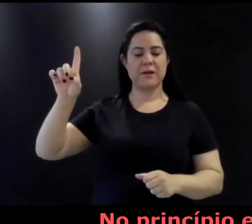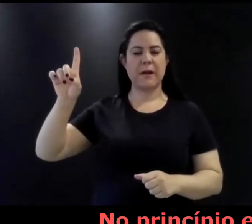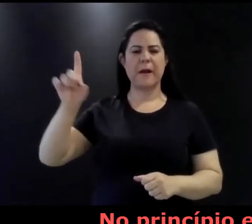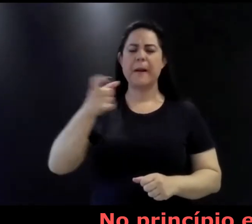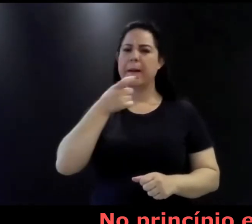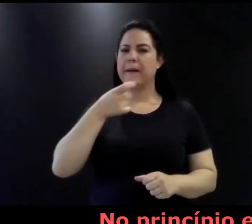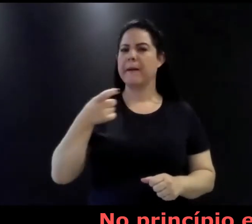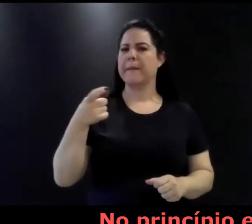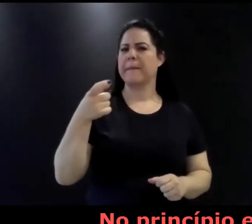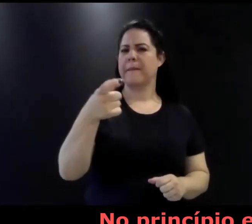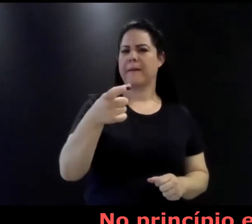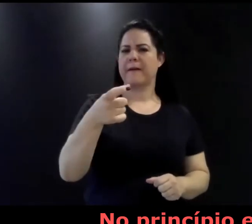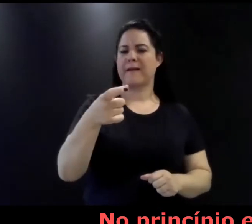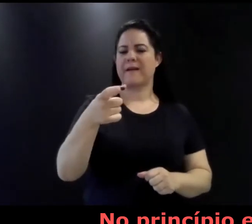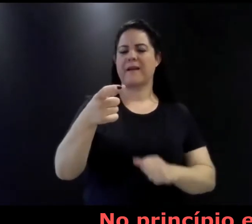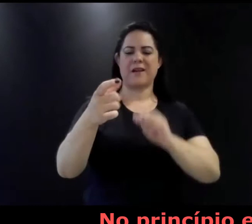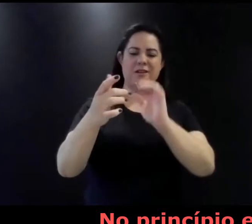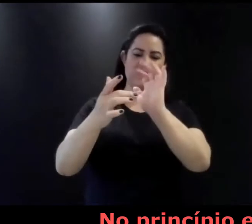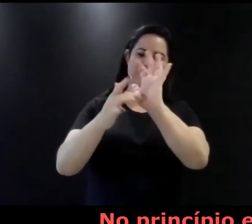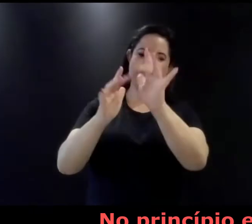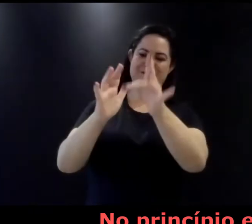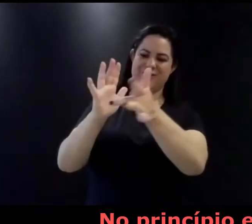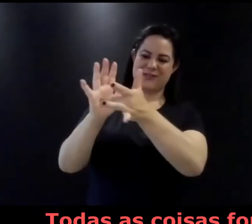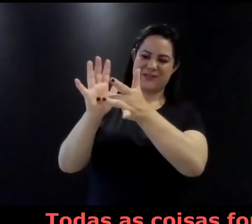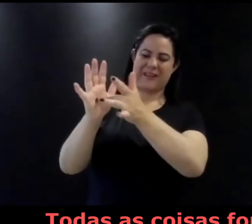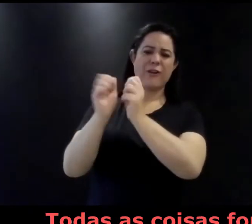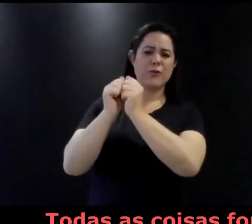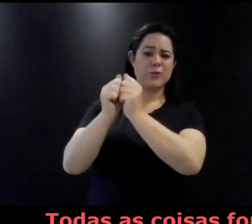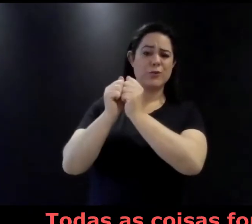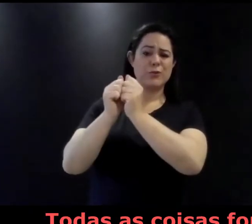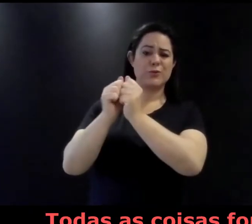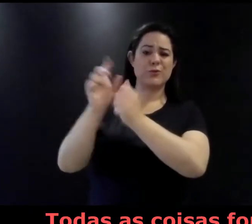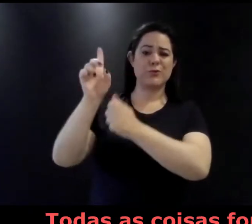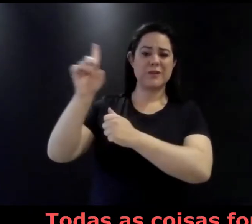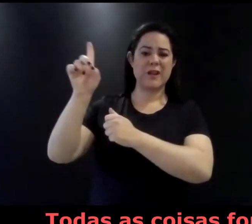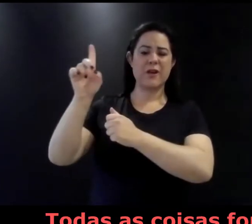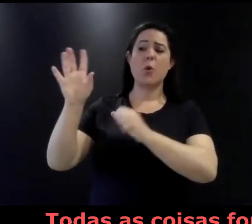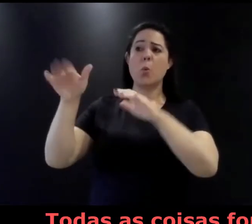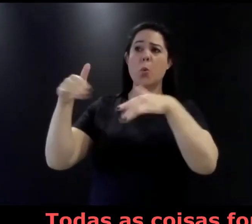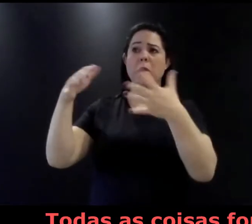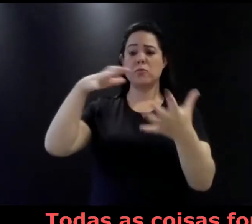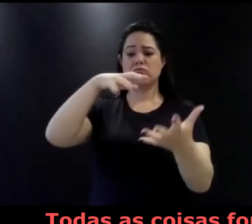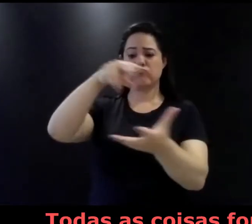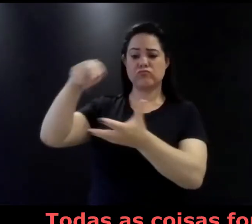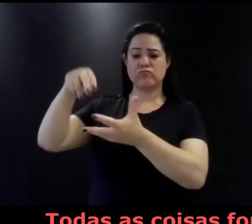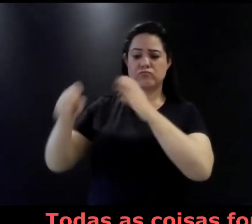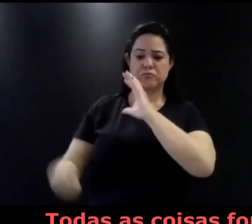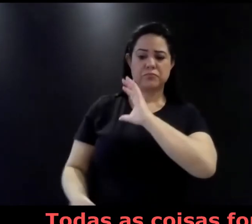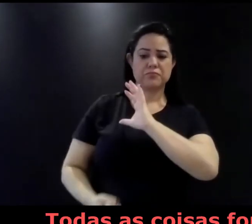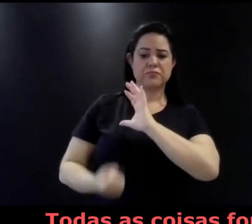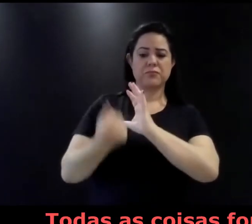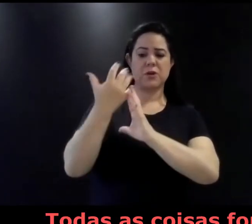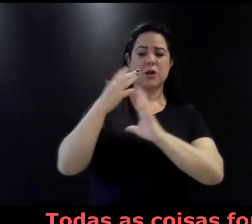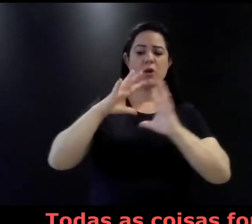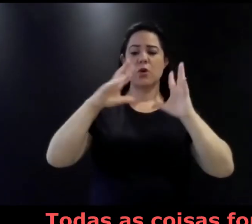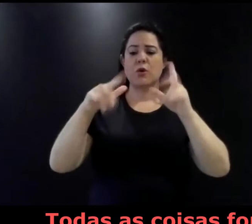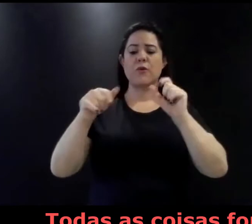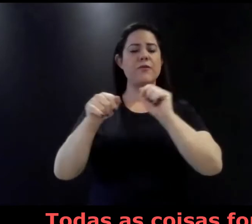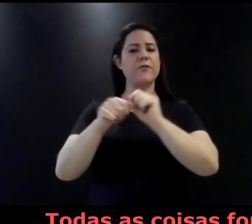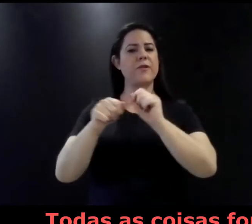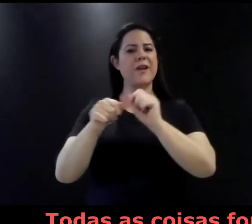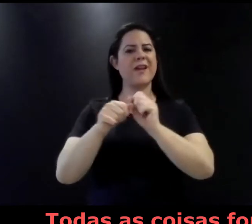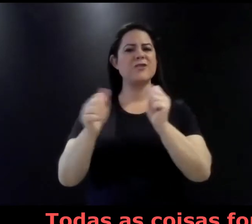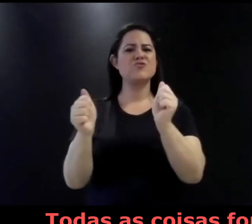palavra, Jesus, estava com Deus no princípio, e todas as coisas foram feitas por intermédio dele, e sem